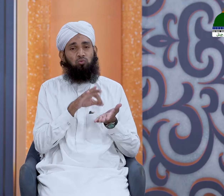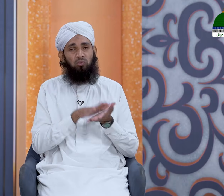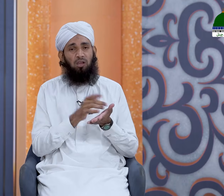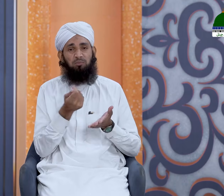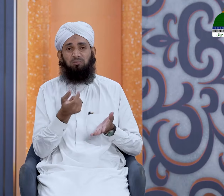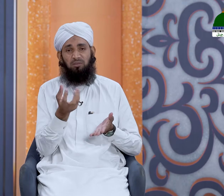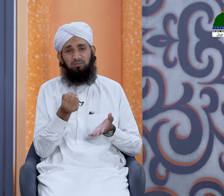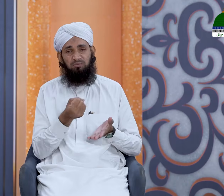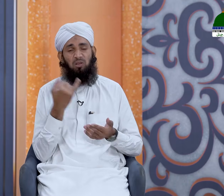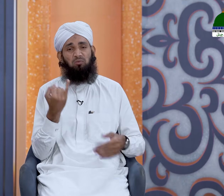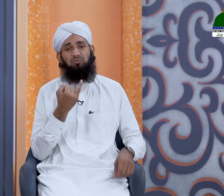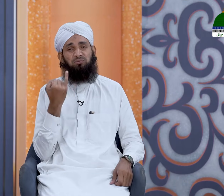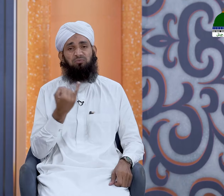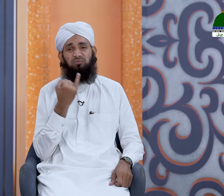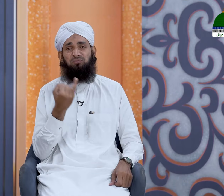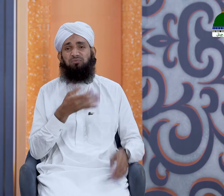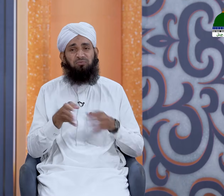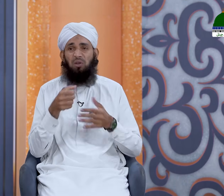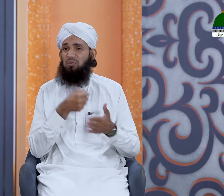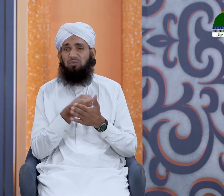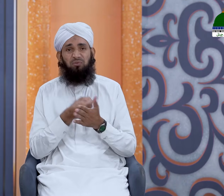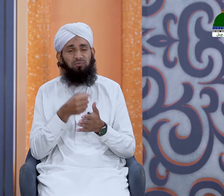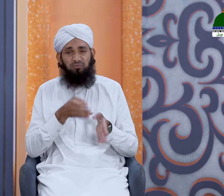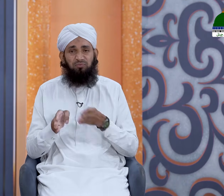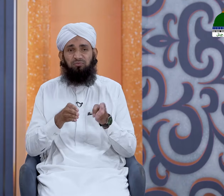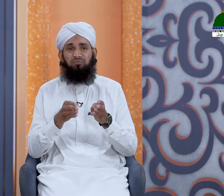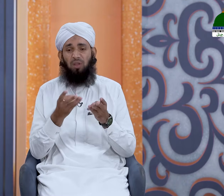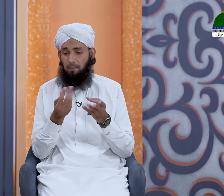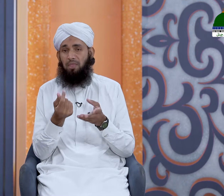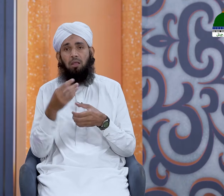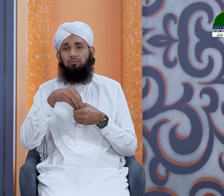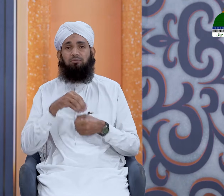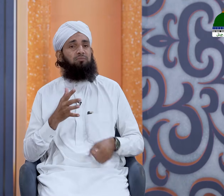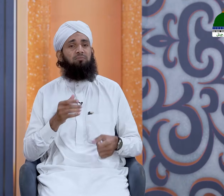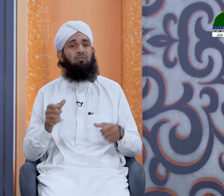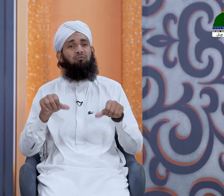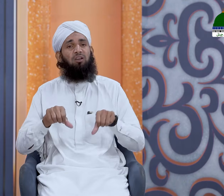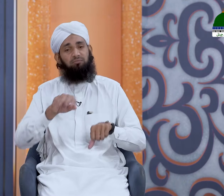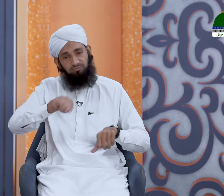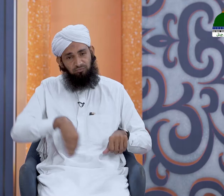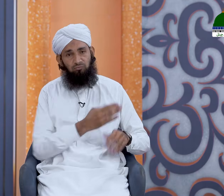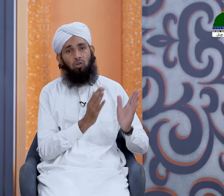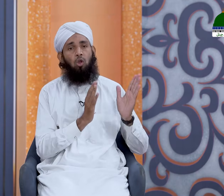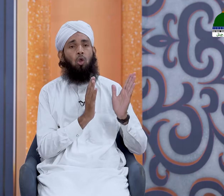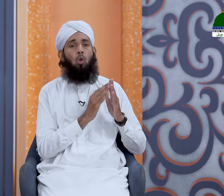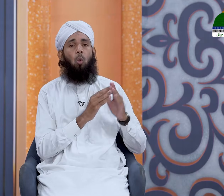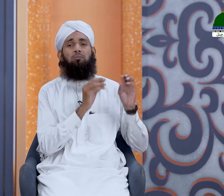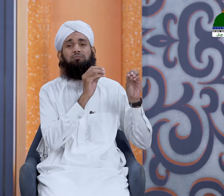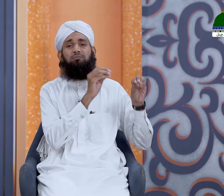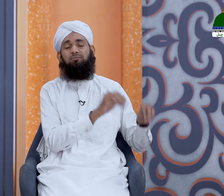بعد، کوشش کرنے کے بعد وہ ناکام گھر کی طرف لوٹا۔ جب یہ شخص دوبارہ اپنے گھر کی طرف لوٹا تو اس نے